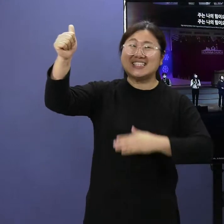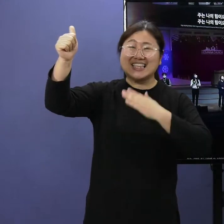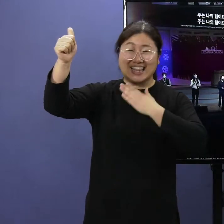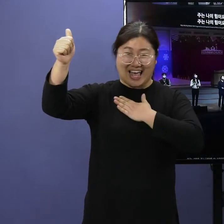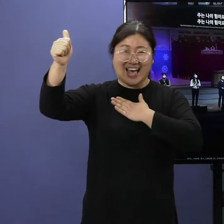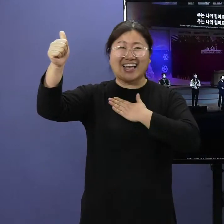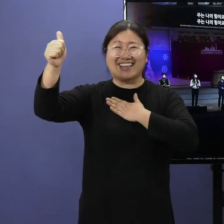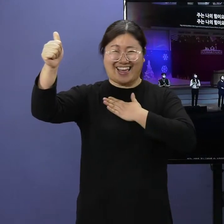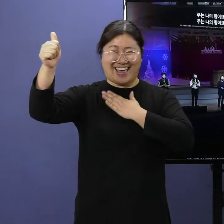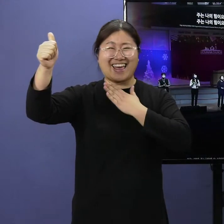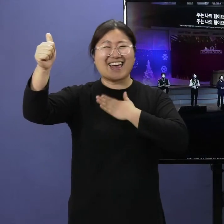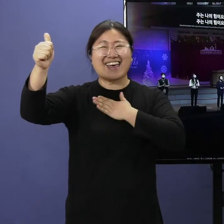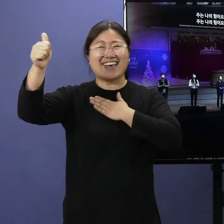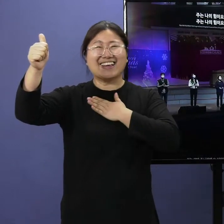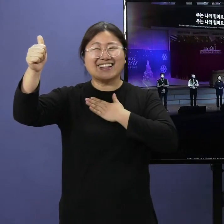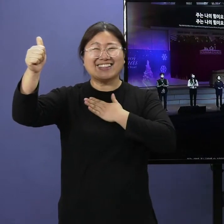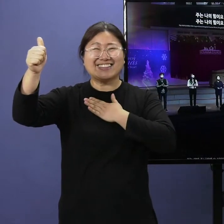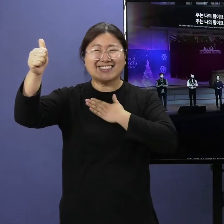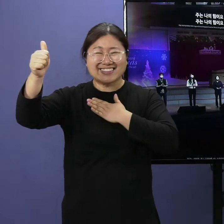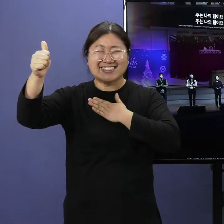주는 나의